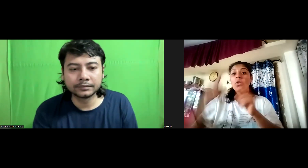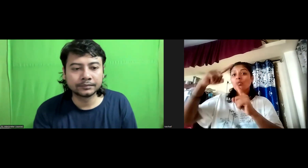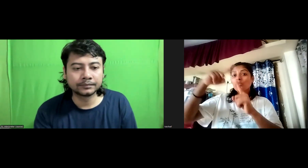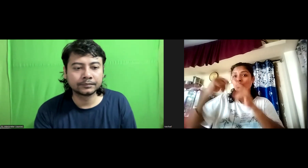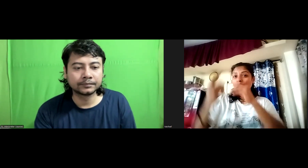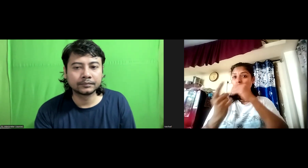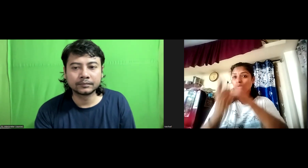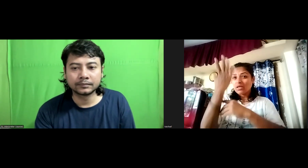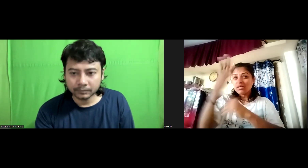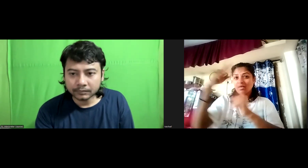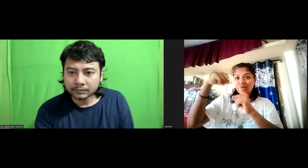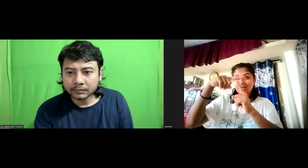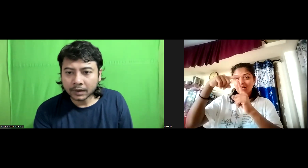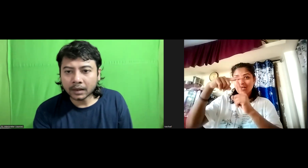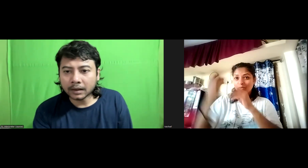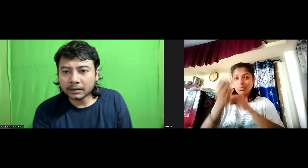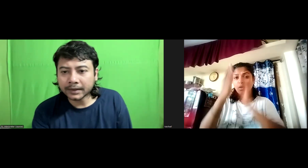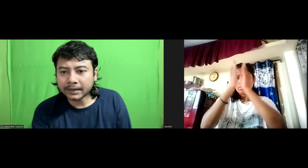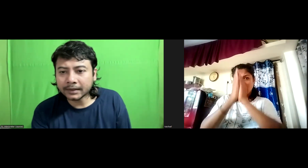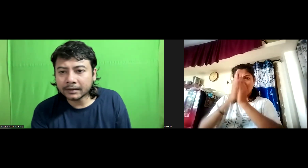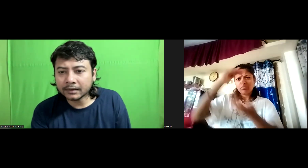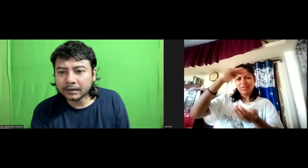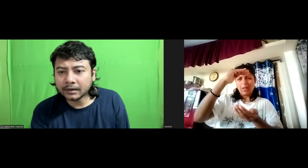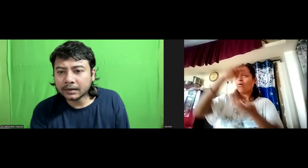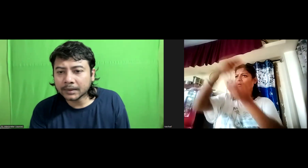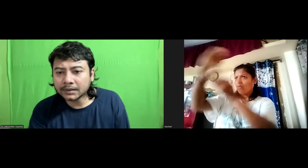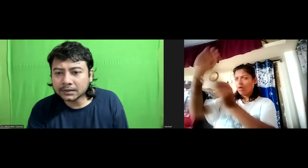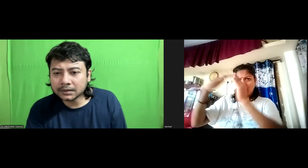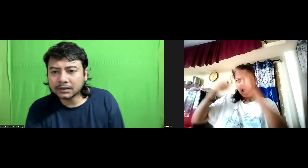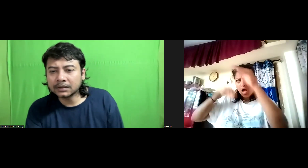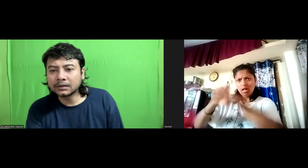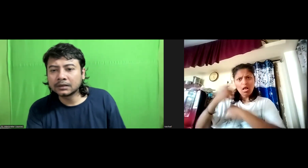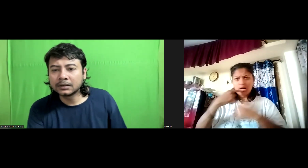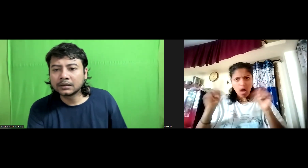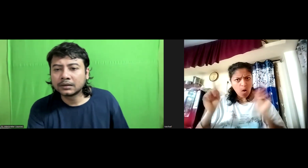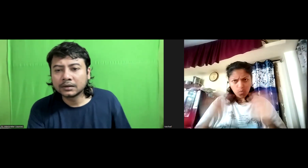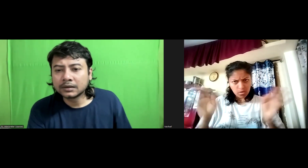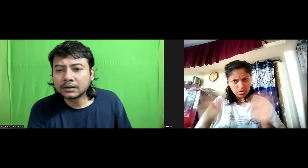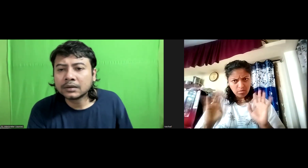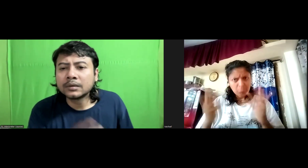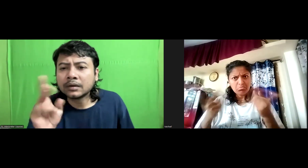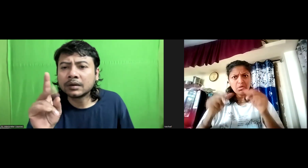Great. Thank you. हाँ, सेकंड थिंग इज माता जी,